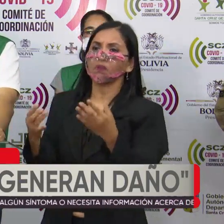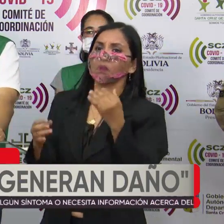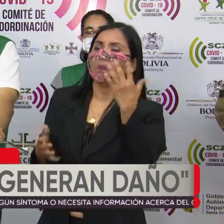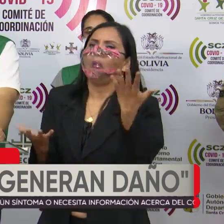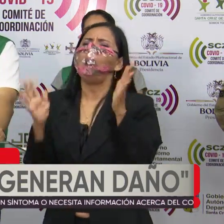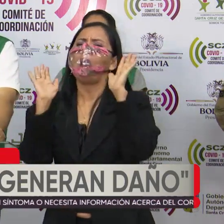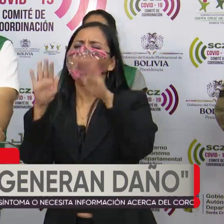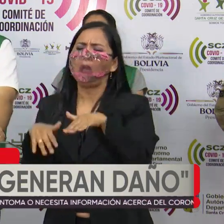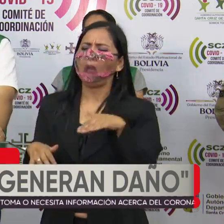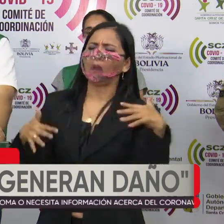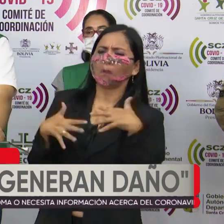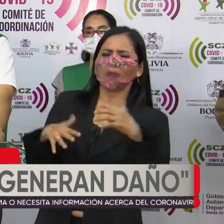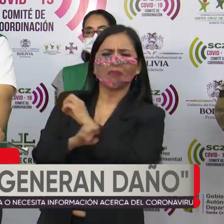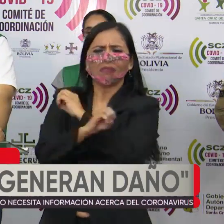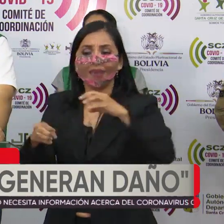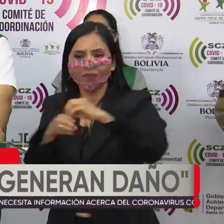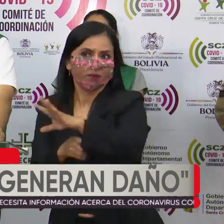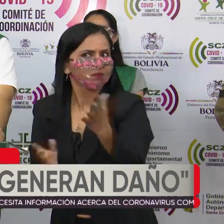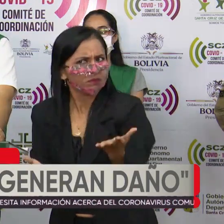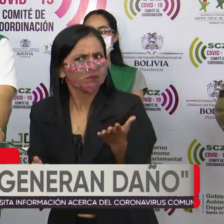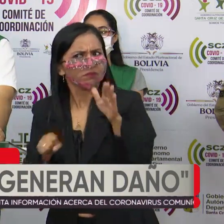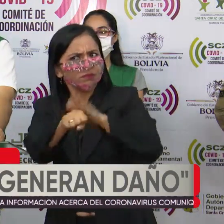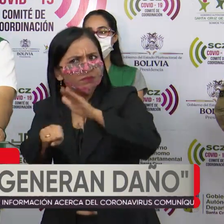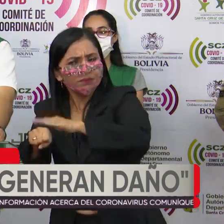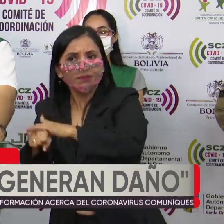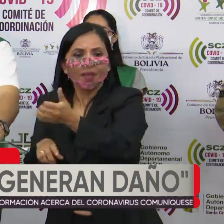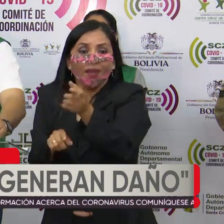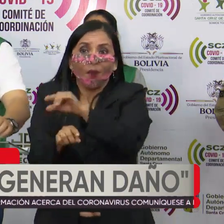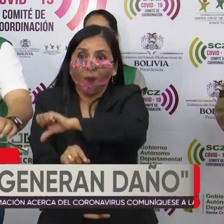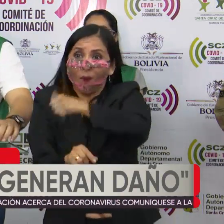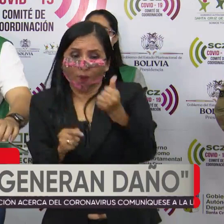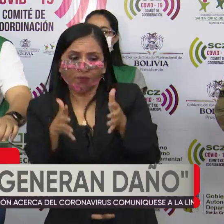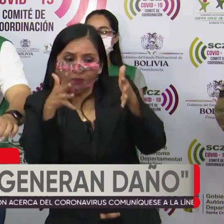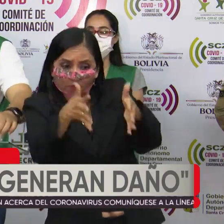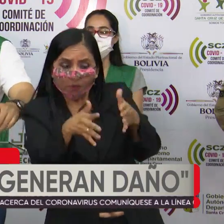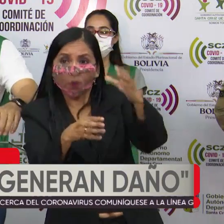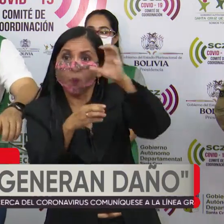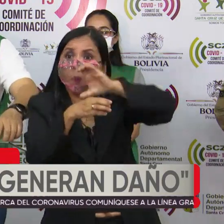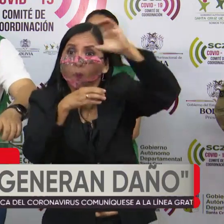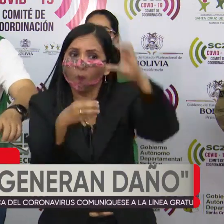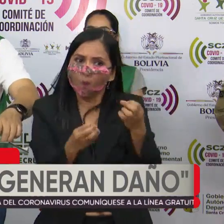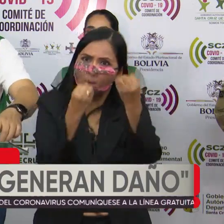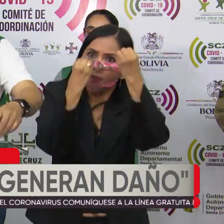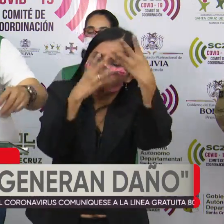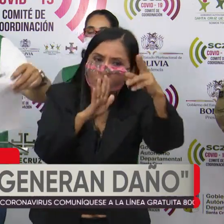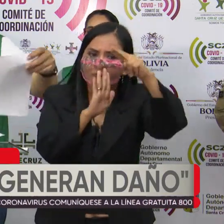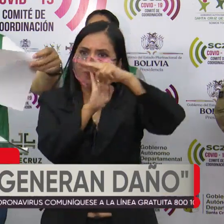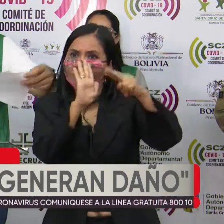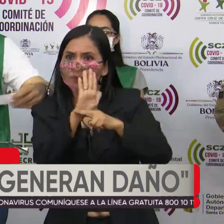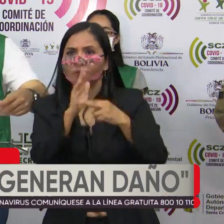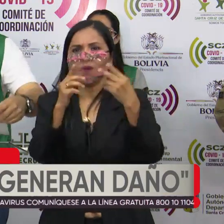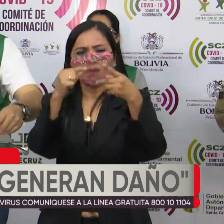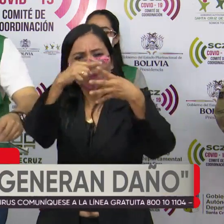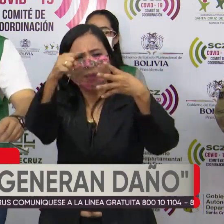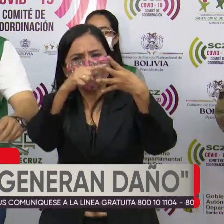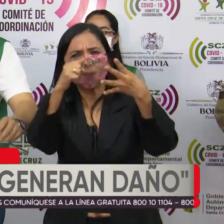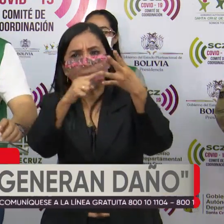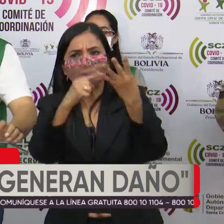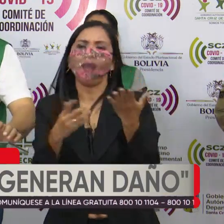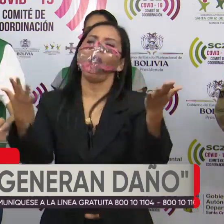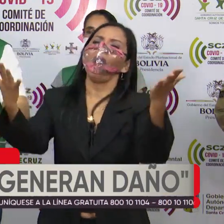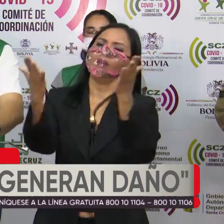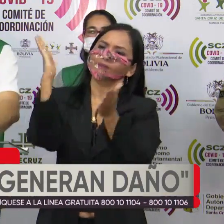virus. Y aquellos de los demás que sí están cumpliendo como corresponde a cabalidad las medidas,